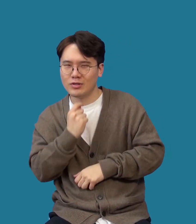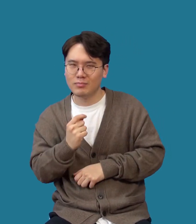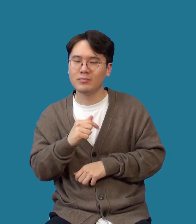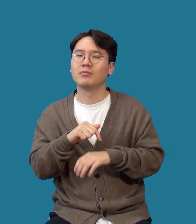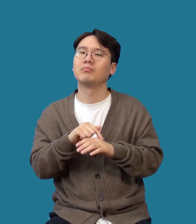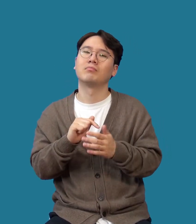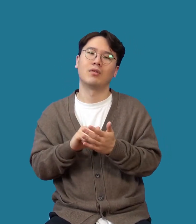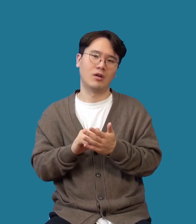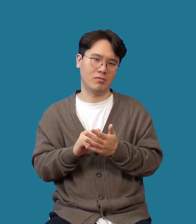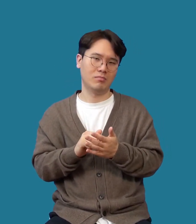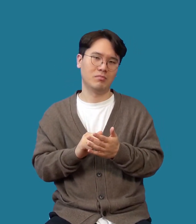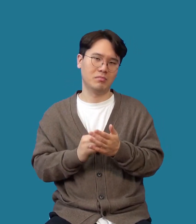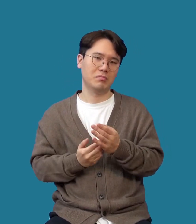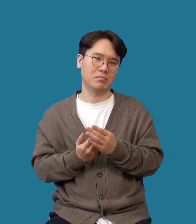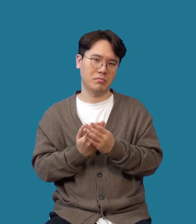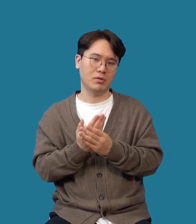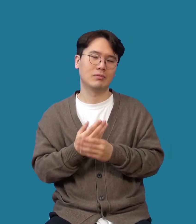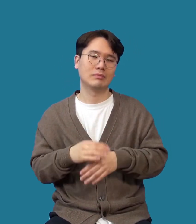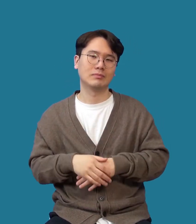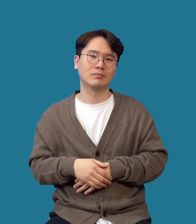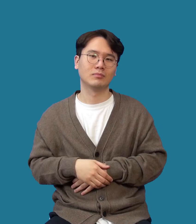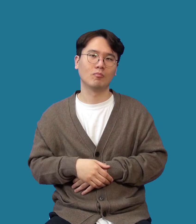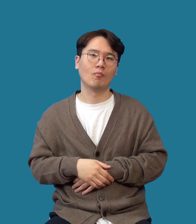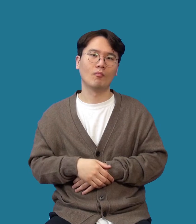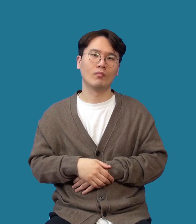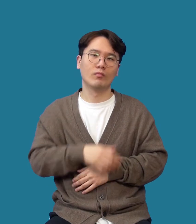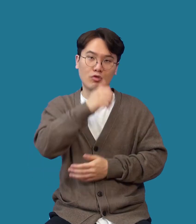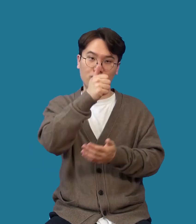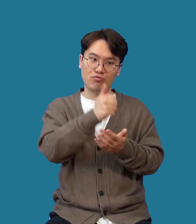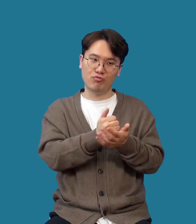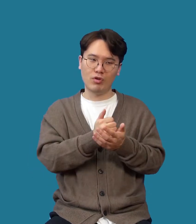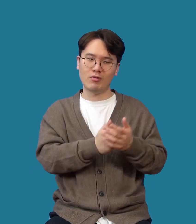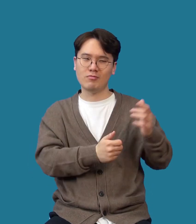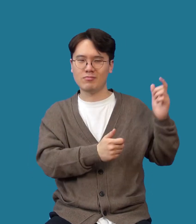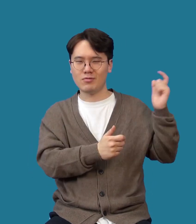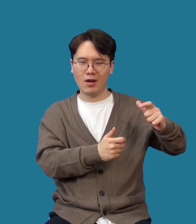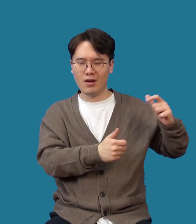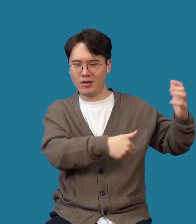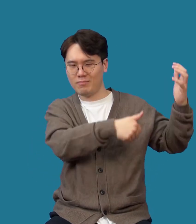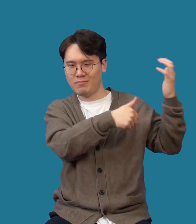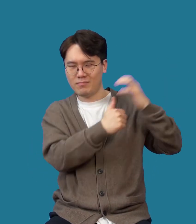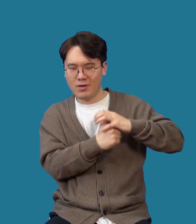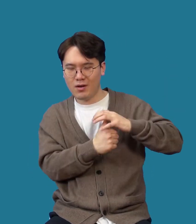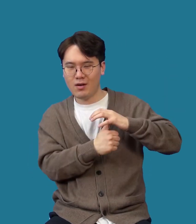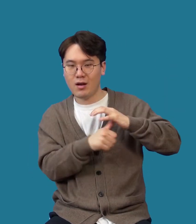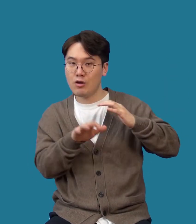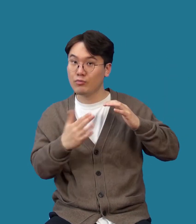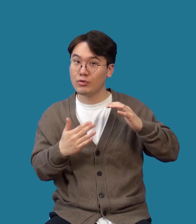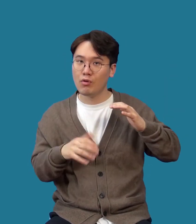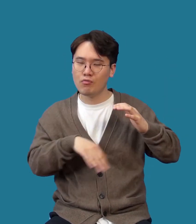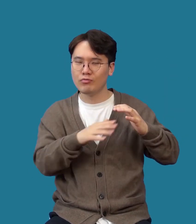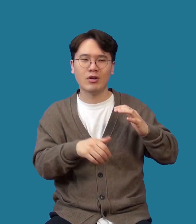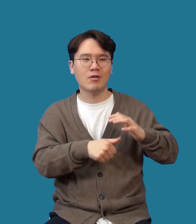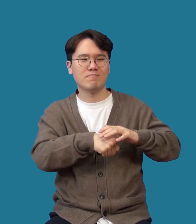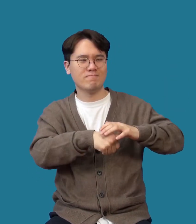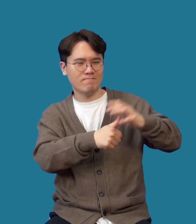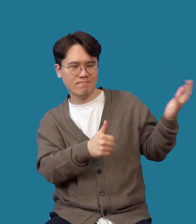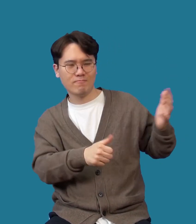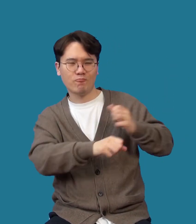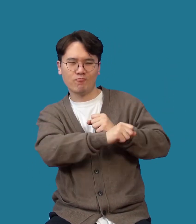의지적으로도 죄의 강압에 짓눌려서 도무지 죄를 뿌리치지 못하는 무기력하고 연약한 자가